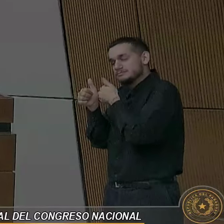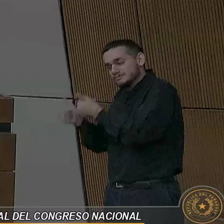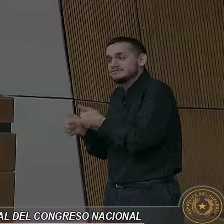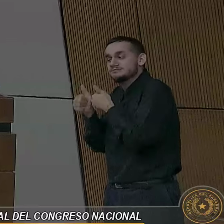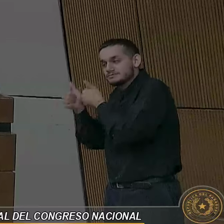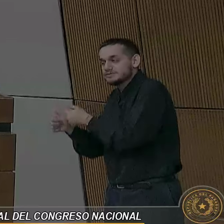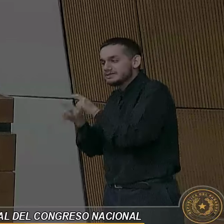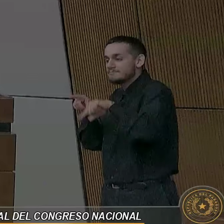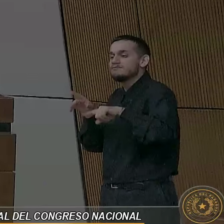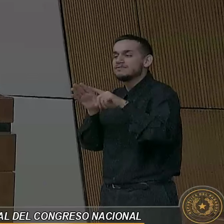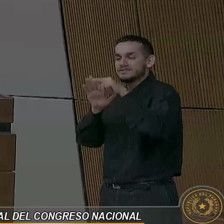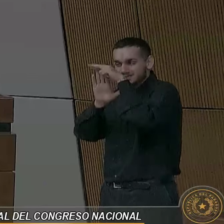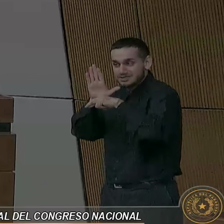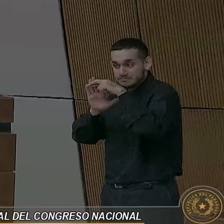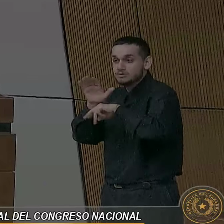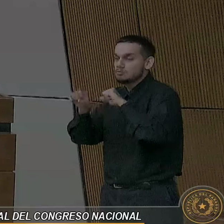Decía